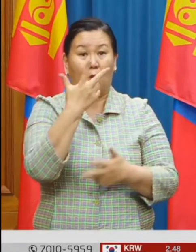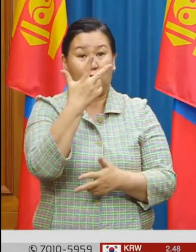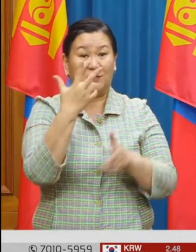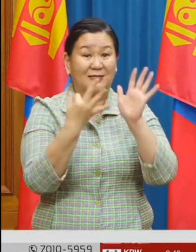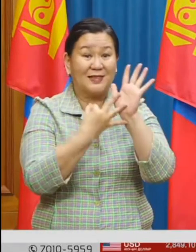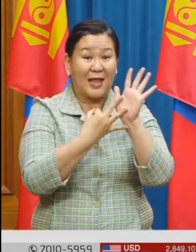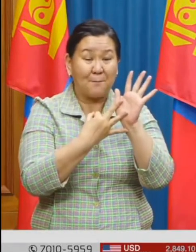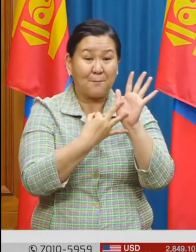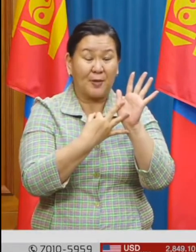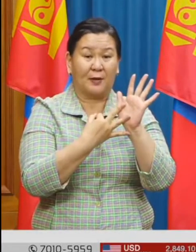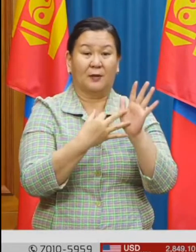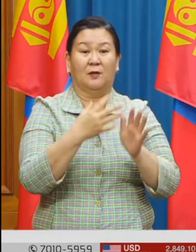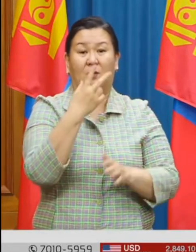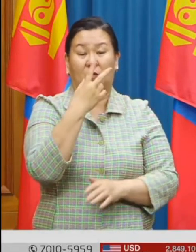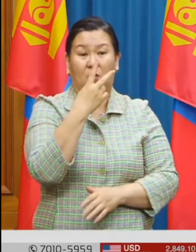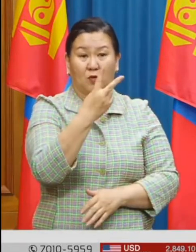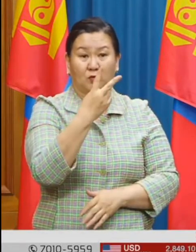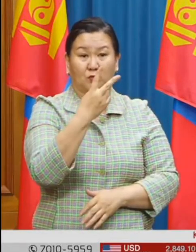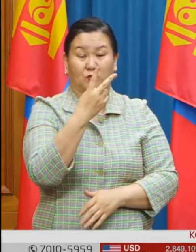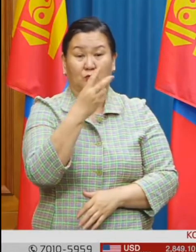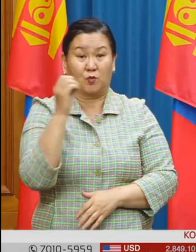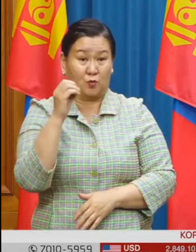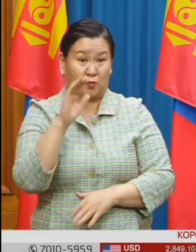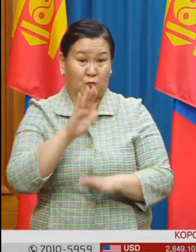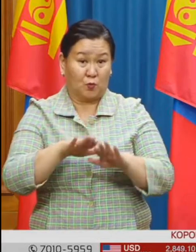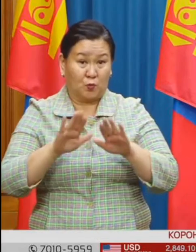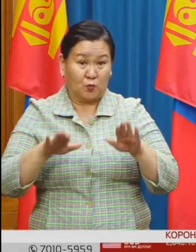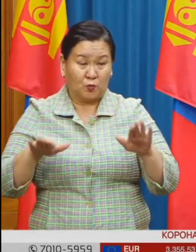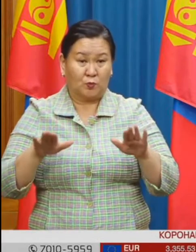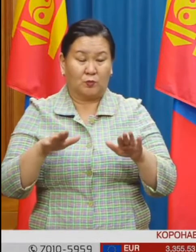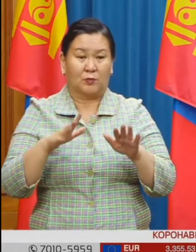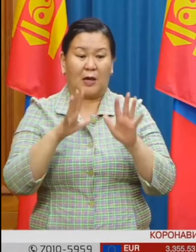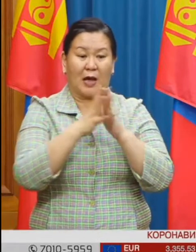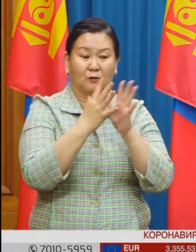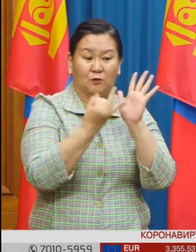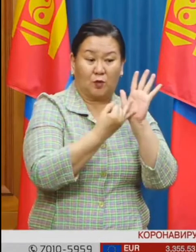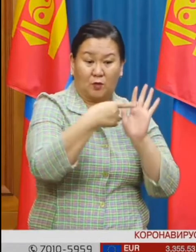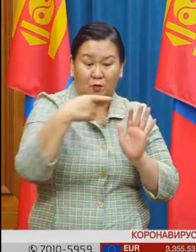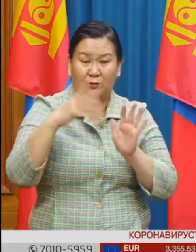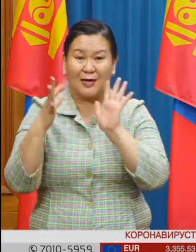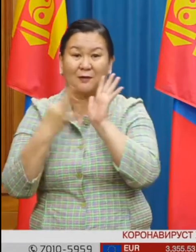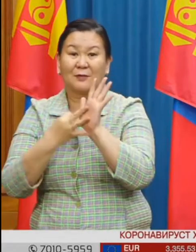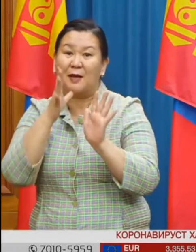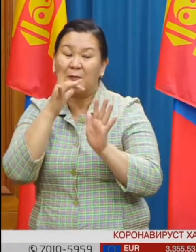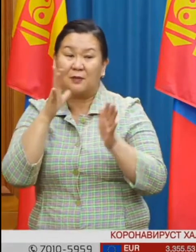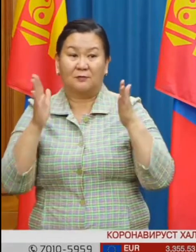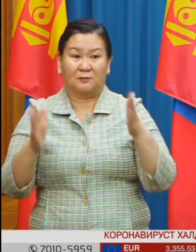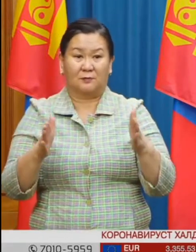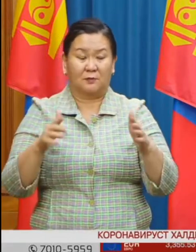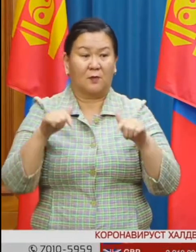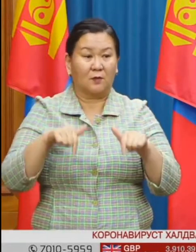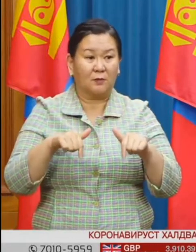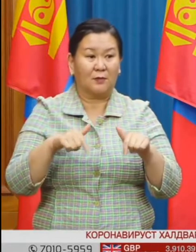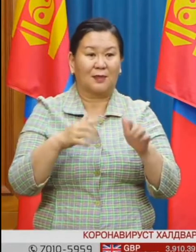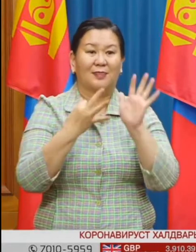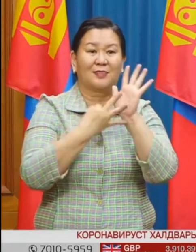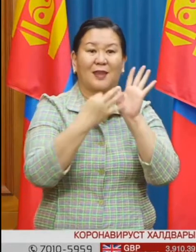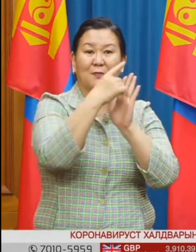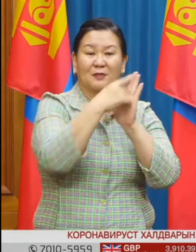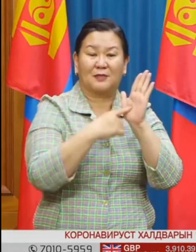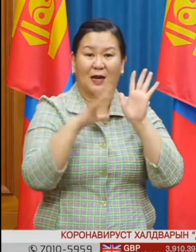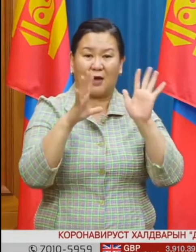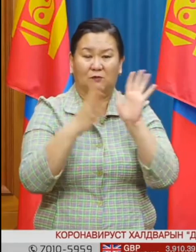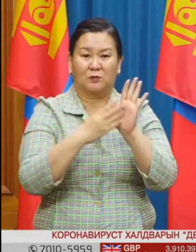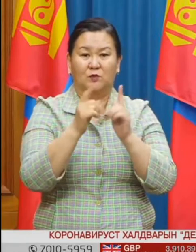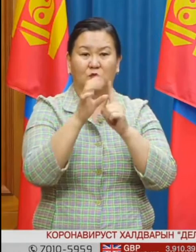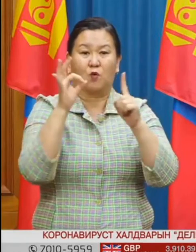үндсэндээ 38,200 хүүхд нь болов одоо яг 17-аас 18 нас буюу одоогийн байдлаар 8 сарын